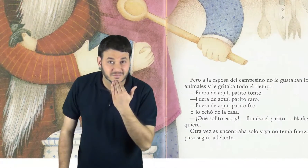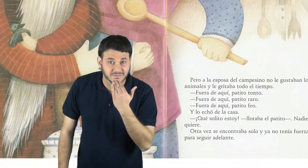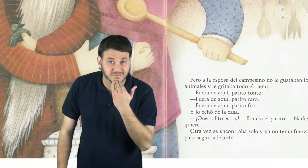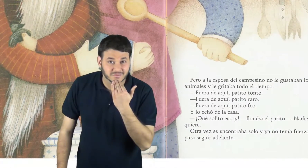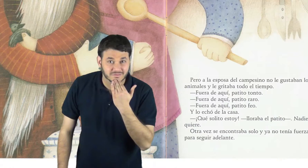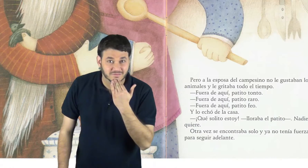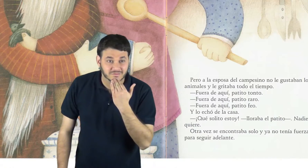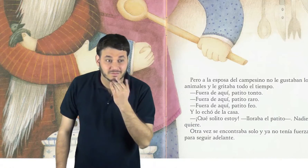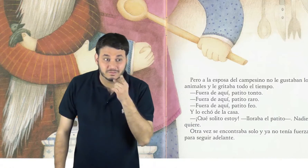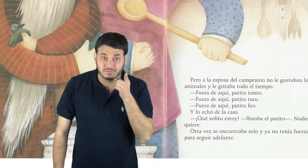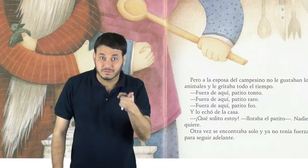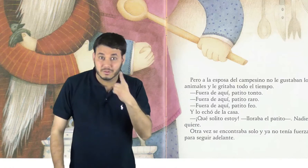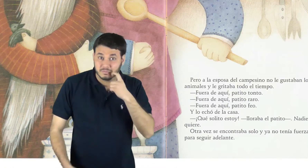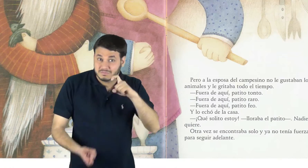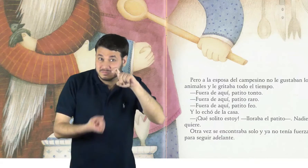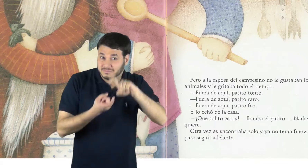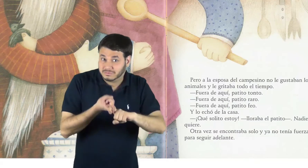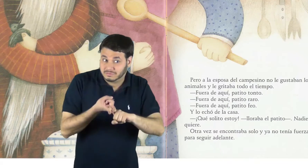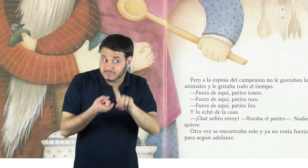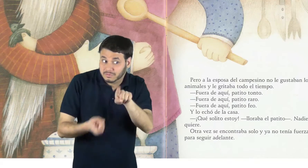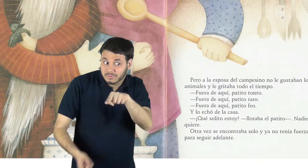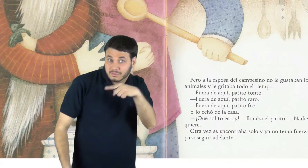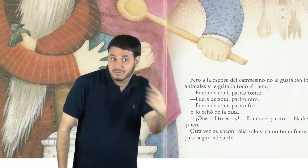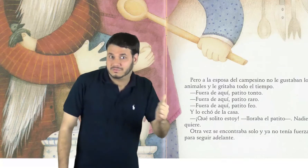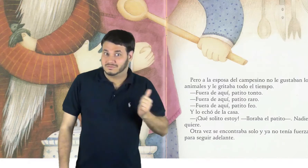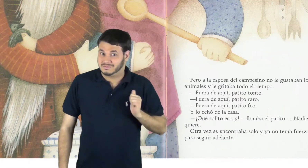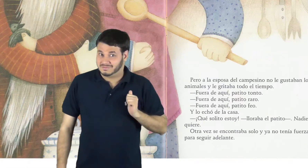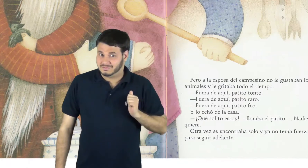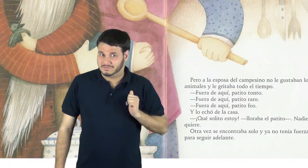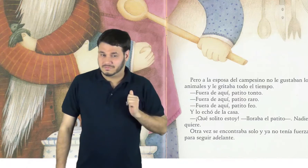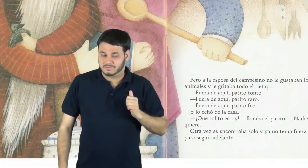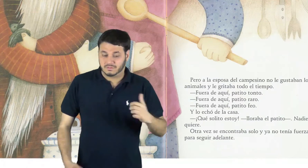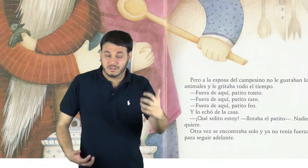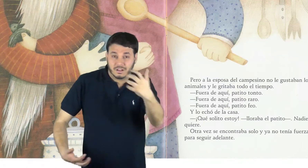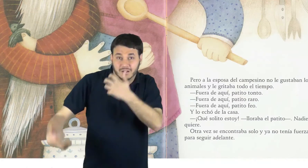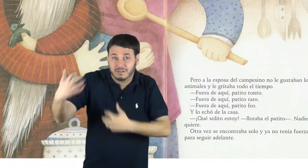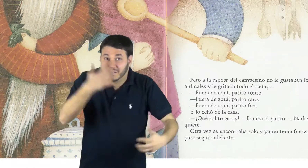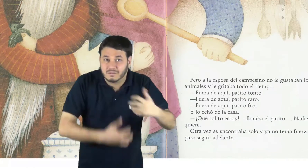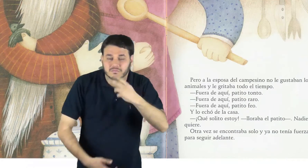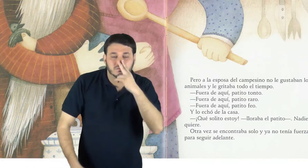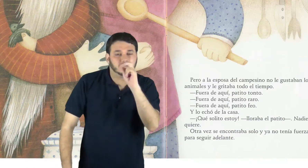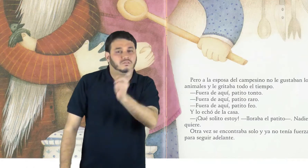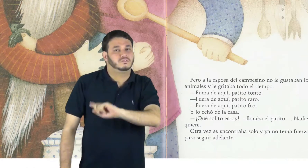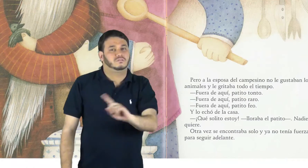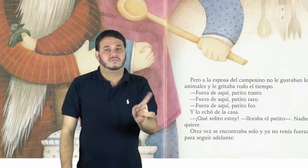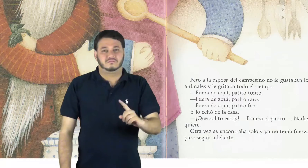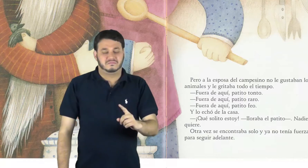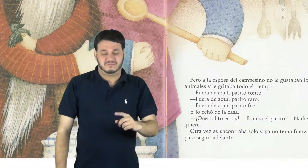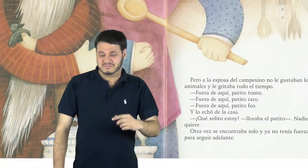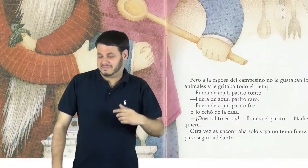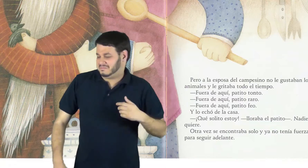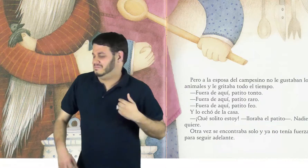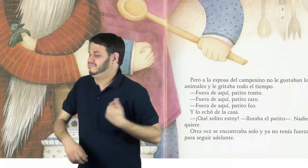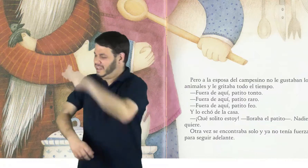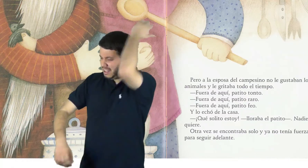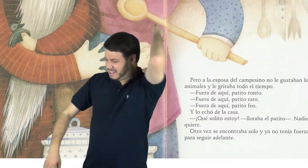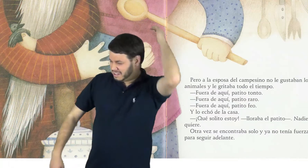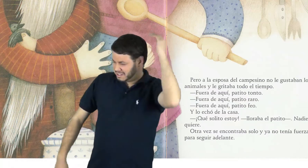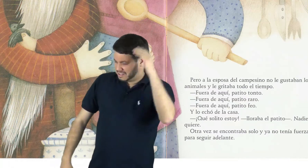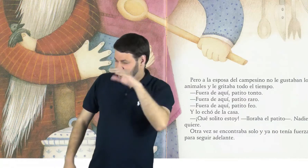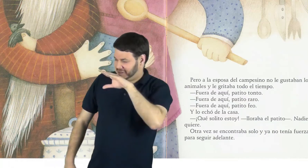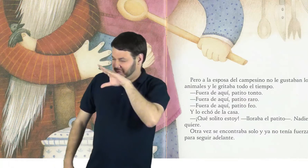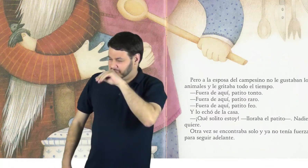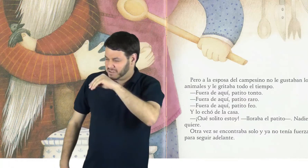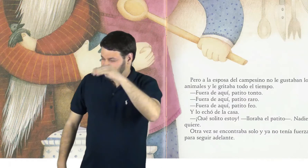pero la esposa del campesino no le gustaban los animales y le gritaba todo el tiempo fuera de